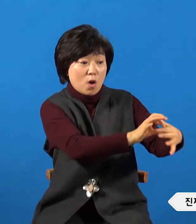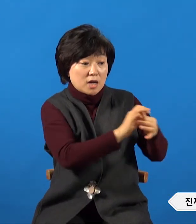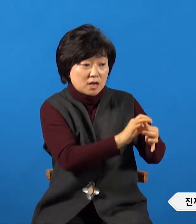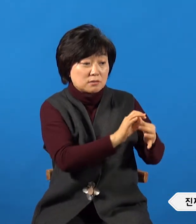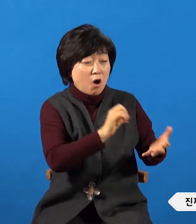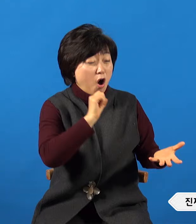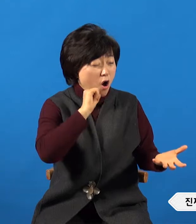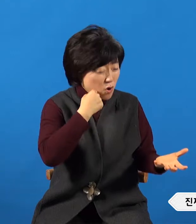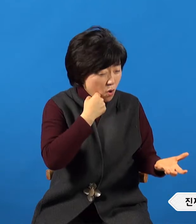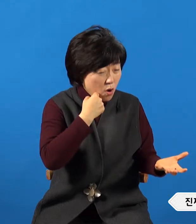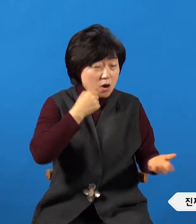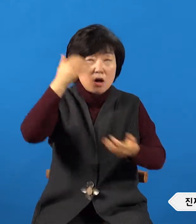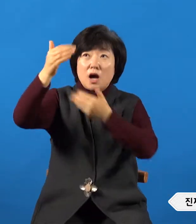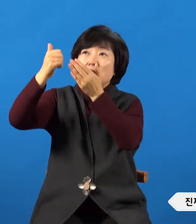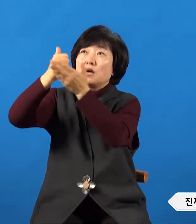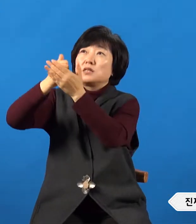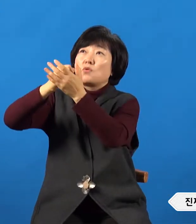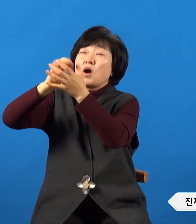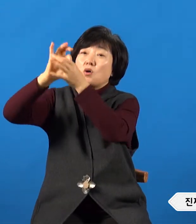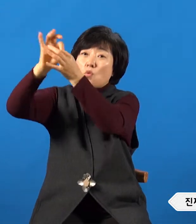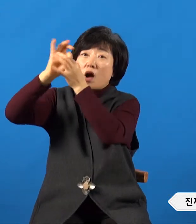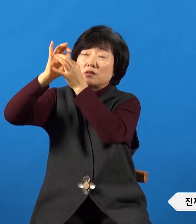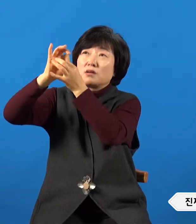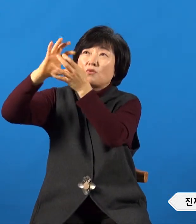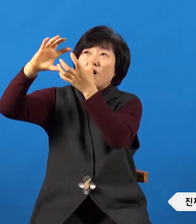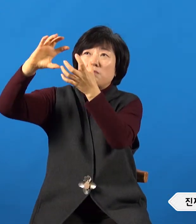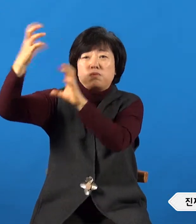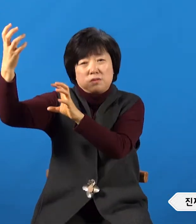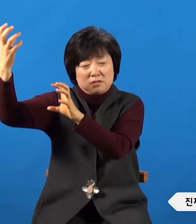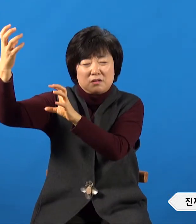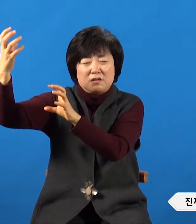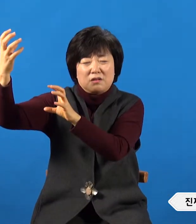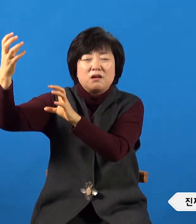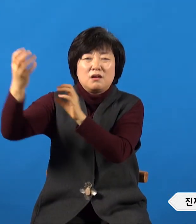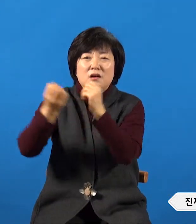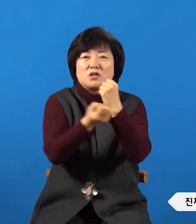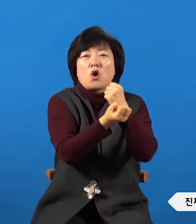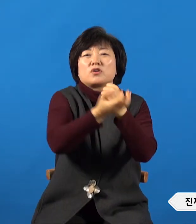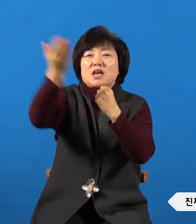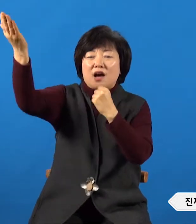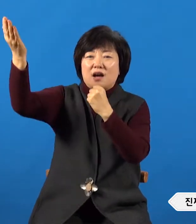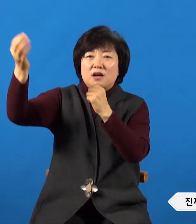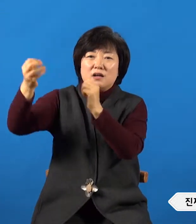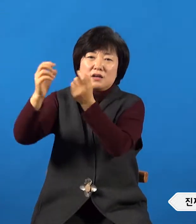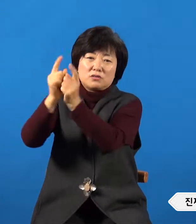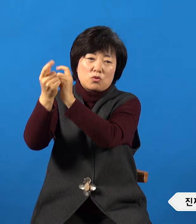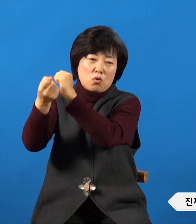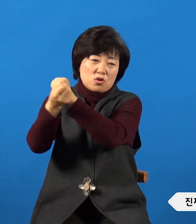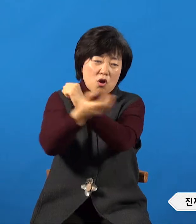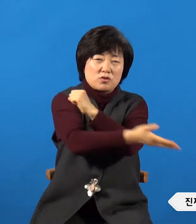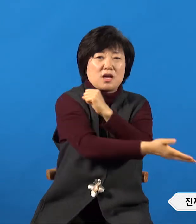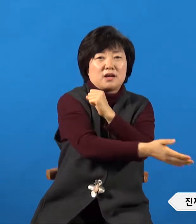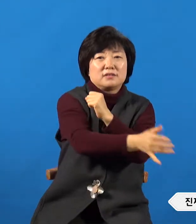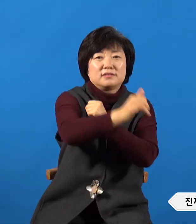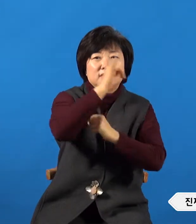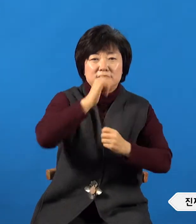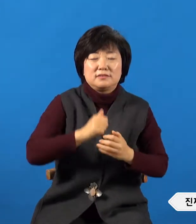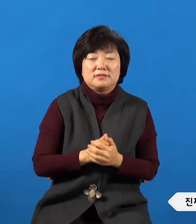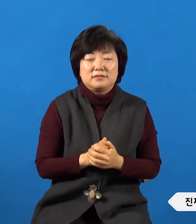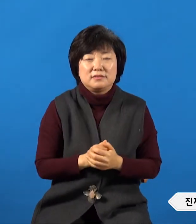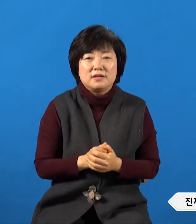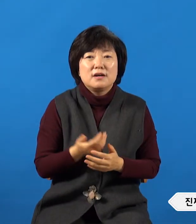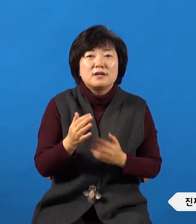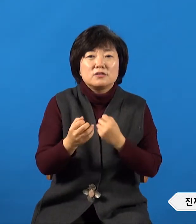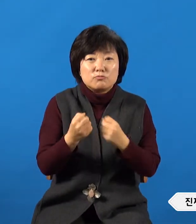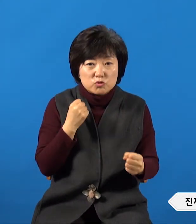관계에서 어려움을 겪으면 하나님과의 관계에도 영향력을 끼치는 부분들을 우리는 경험해 보기도 합니다.